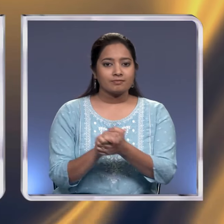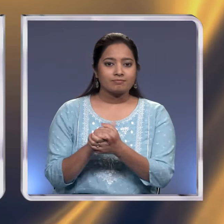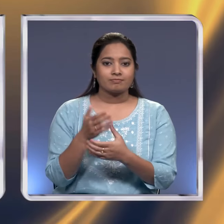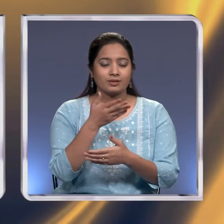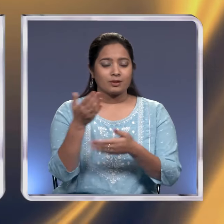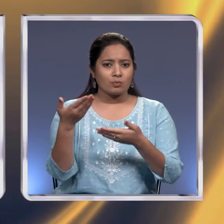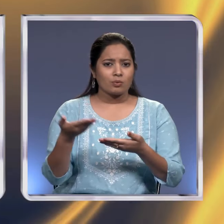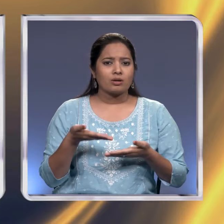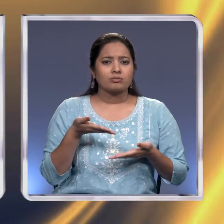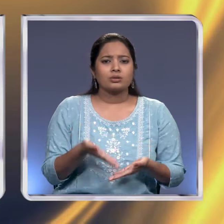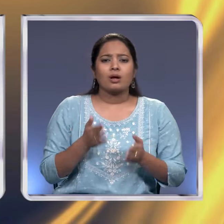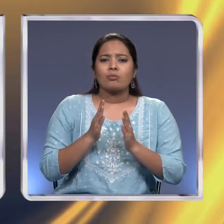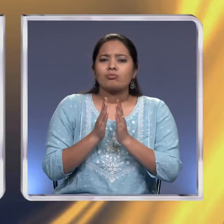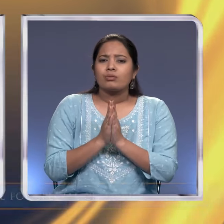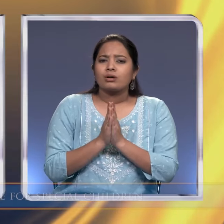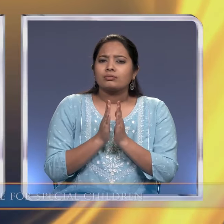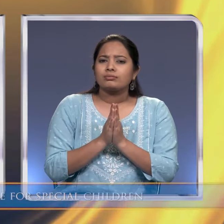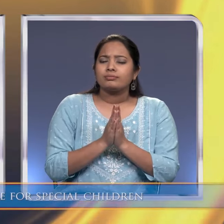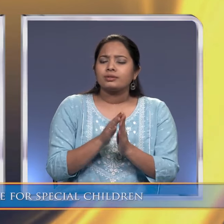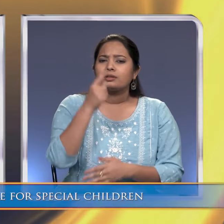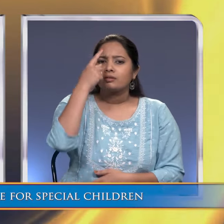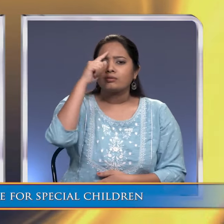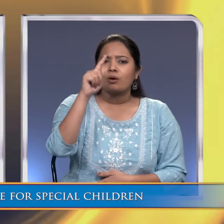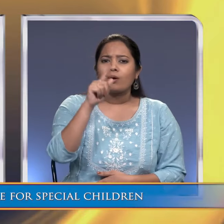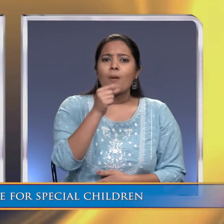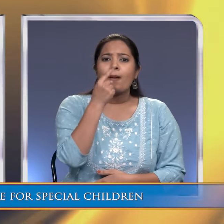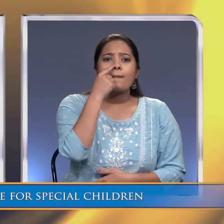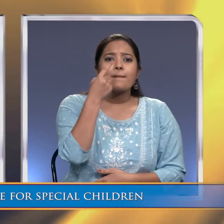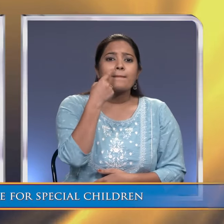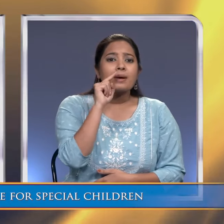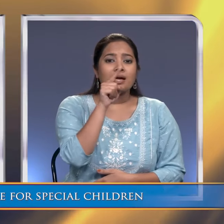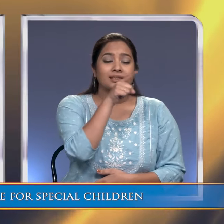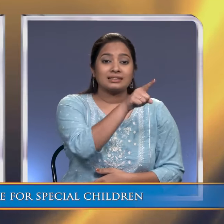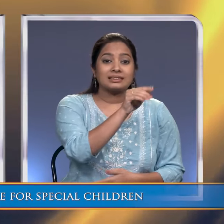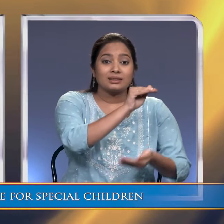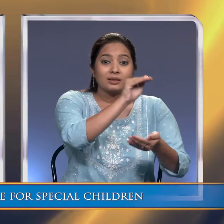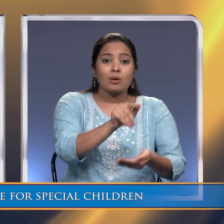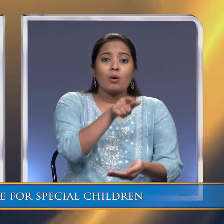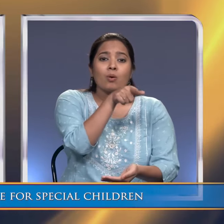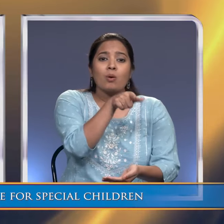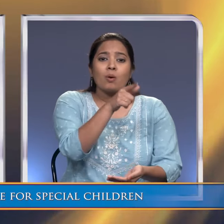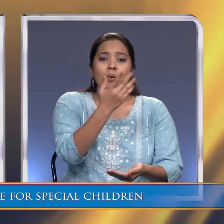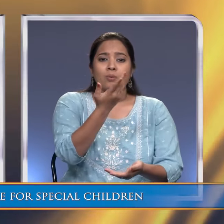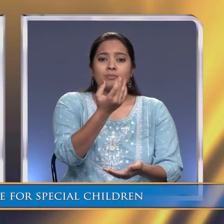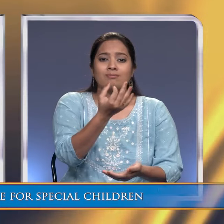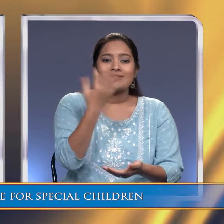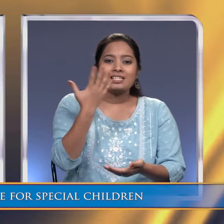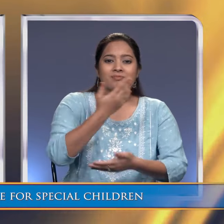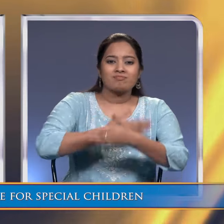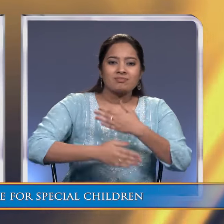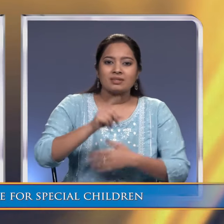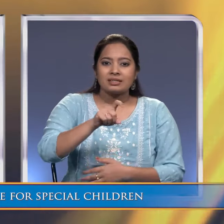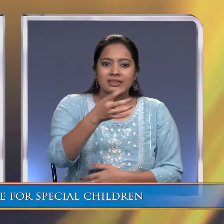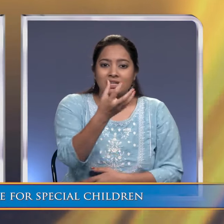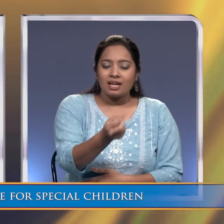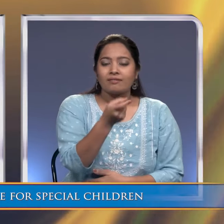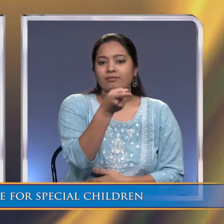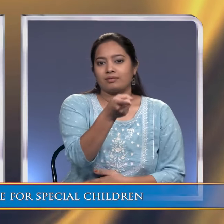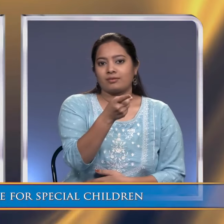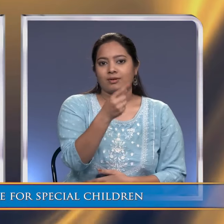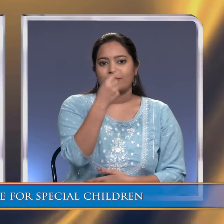वेलकम बैक फ्रेंड्स, आज हम खास प्रार्थना कर रहे हैं उन माता पिता के लिए जिनके बच्चे स्पेशल हैं, जो अलग अलग चुनौतियों